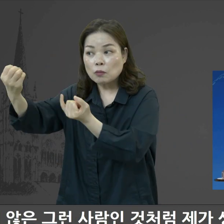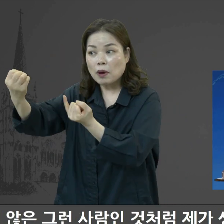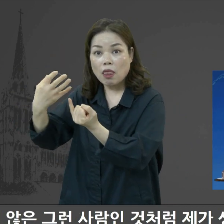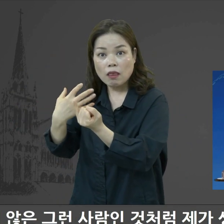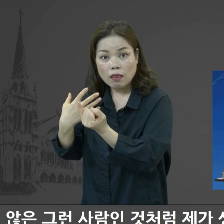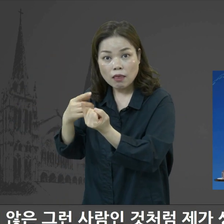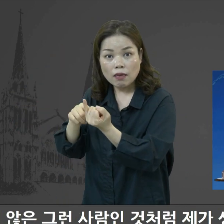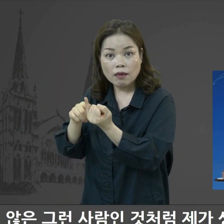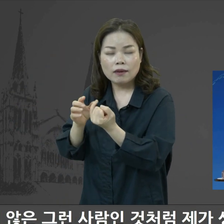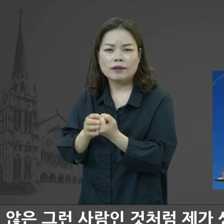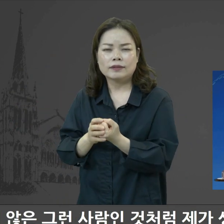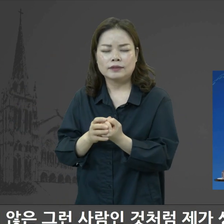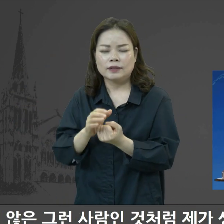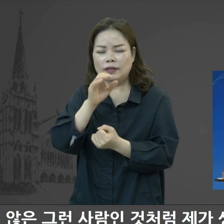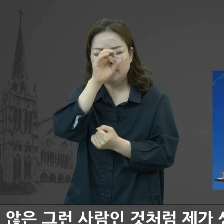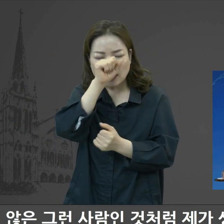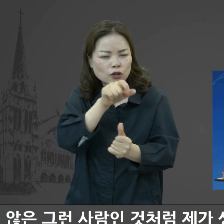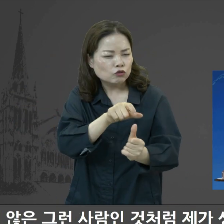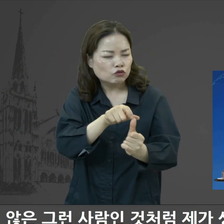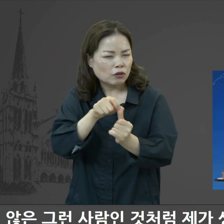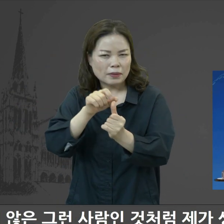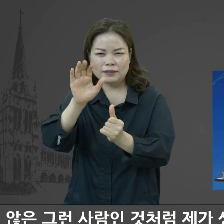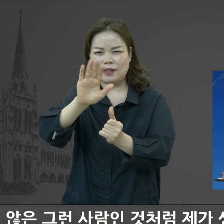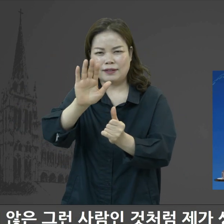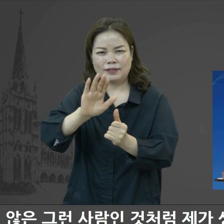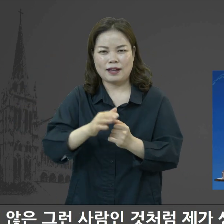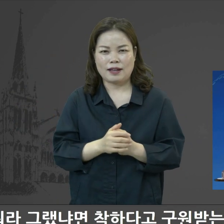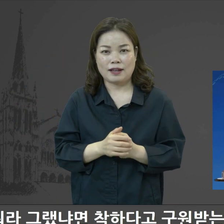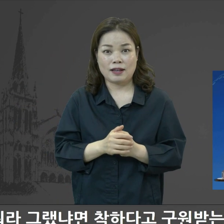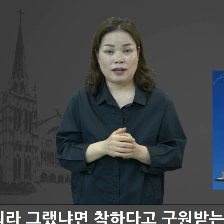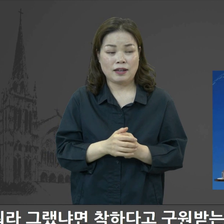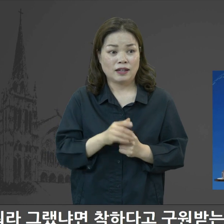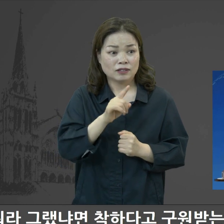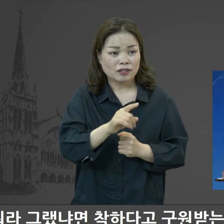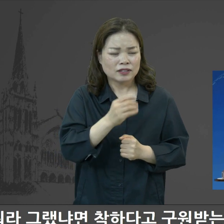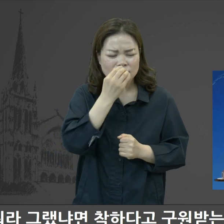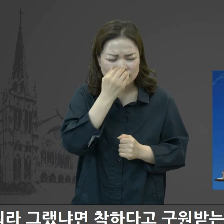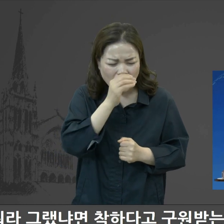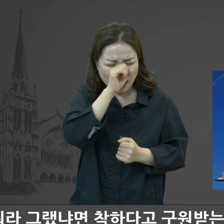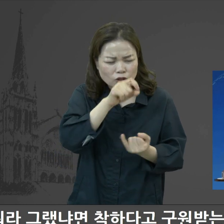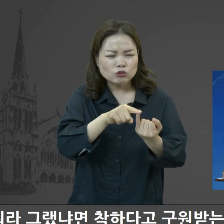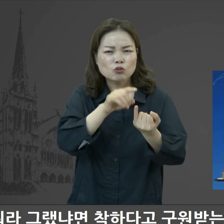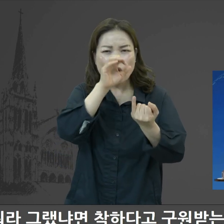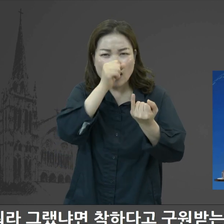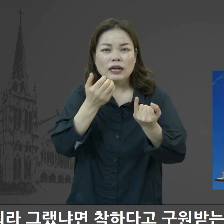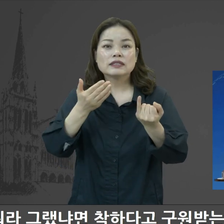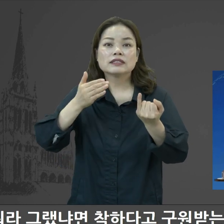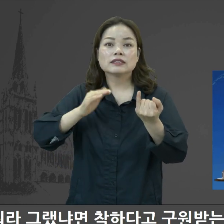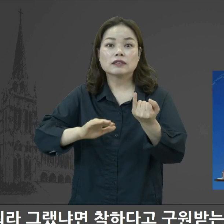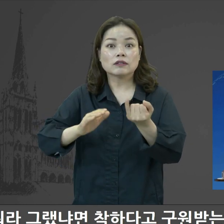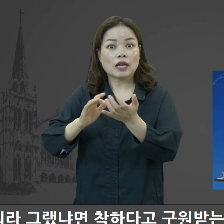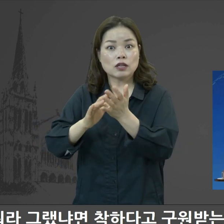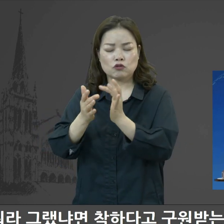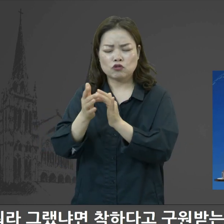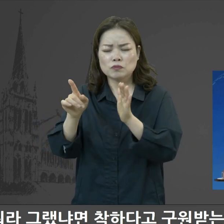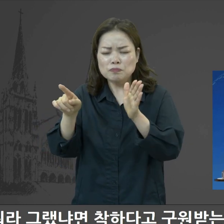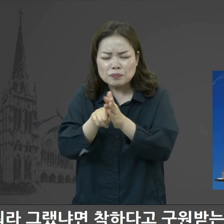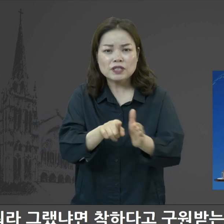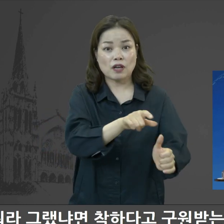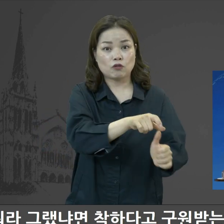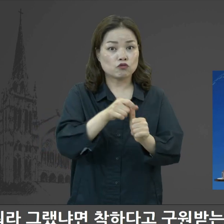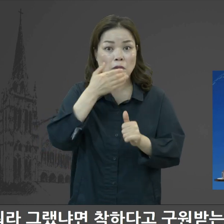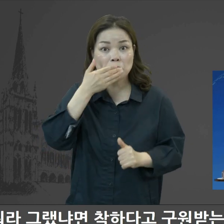하시냐면, 착하다고 구원받는 게 아니래요. 네가 착하기는 한없이 착하지만 그러나 예수님 믿어야